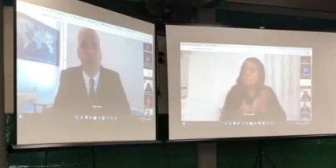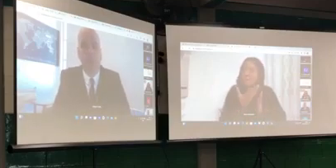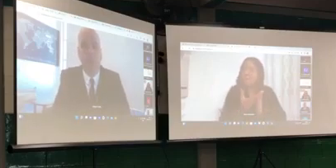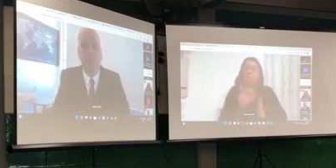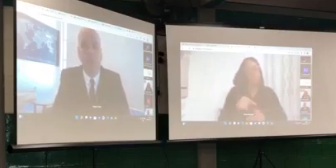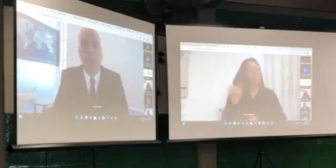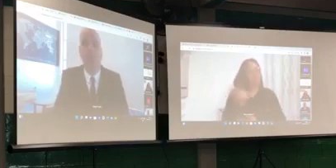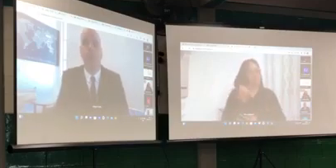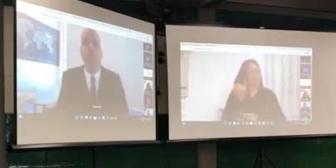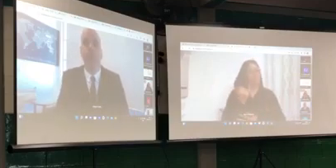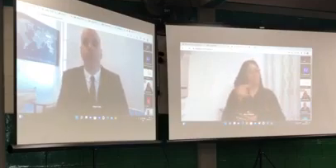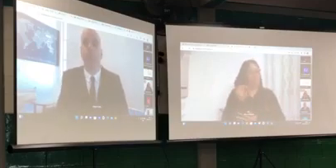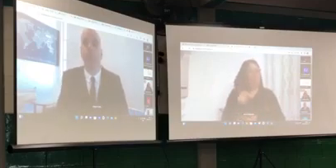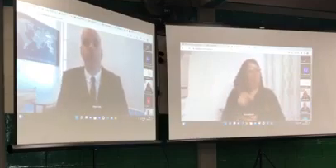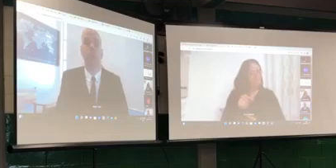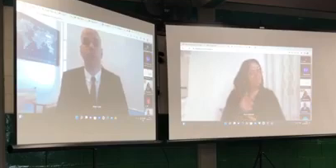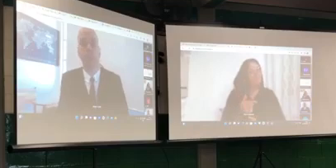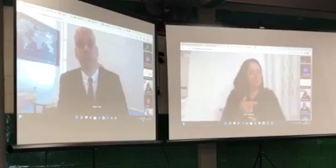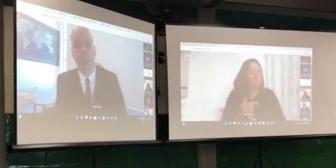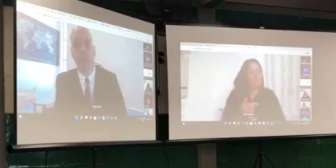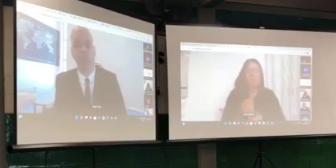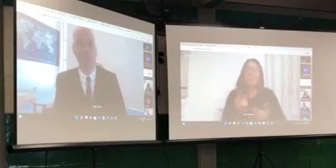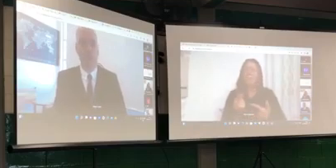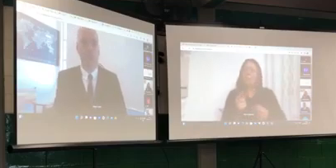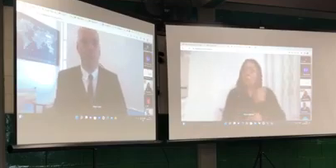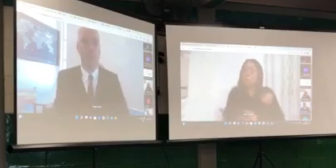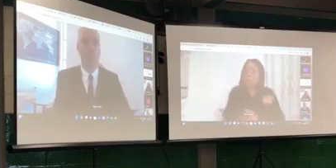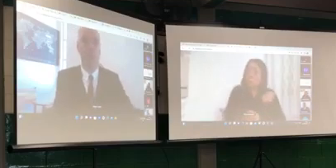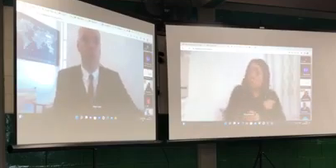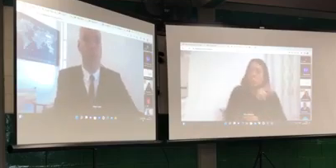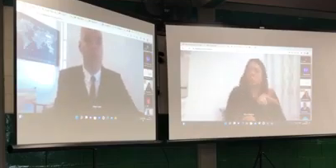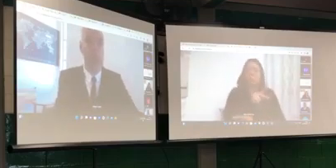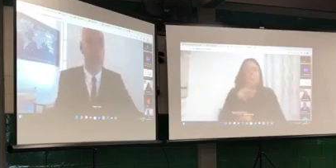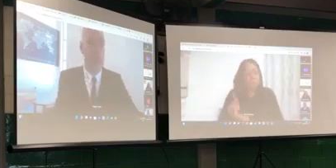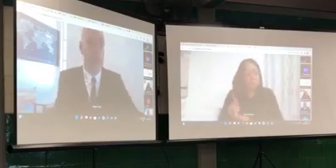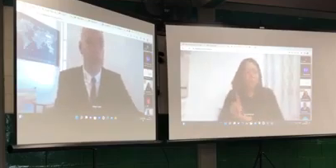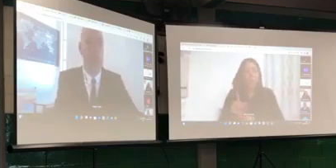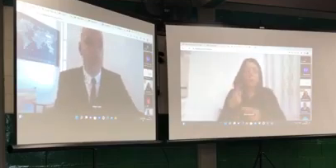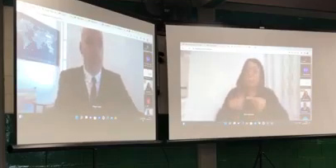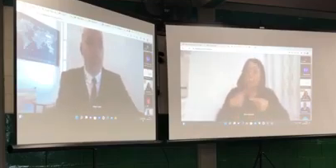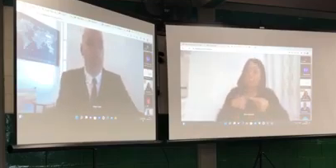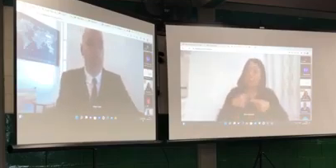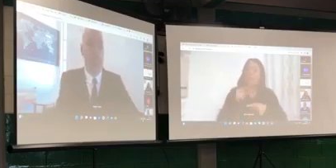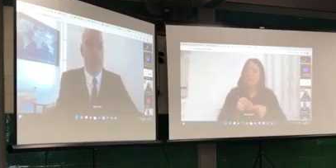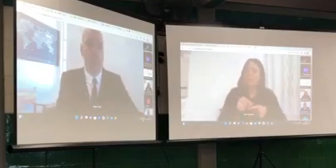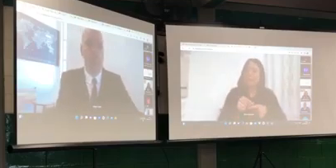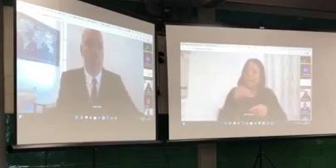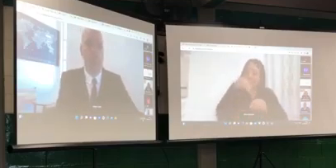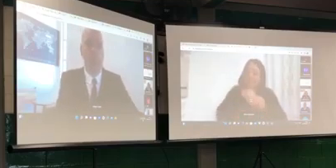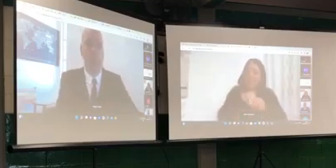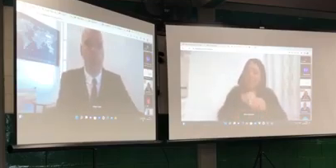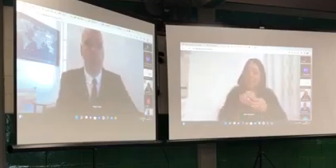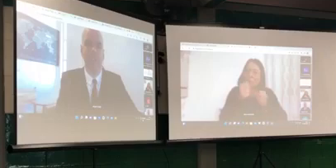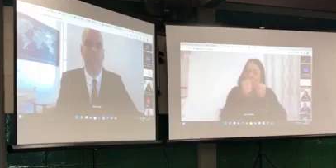importante, gente, né? Tanto para os alunos, para os professores, porque isso é dentro do sistema educacional, né? Então